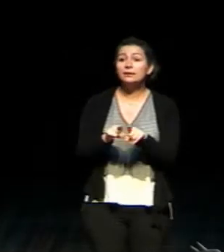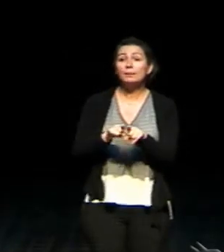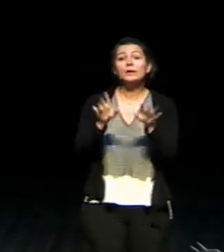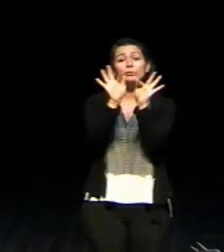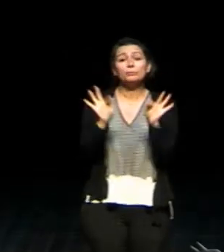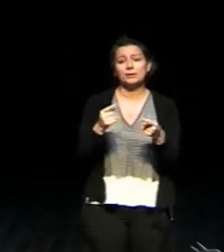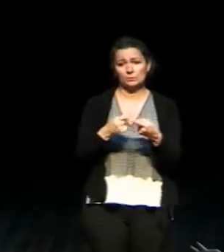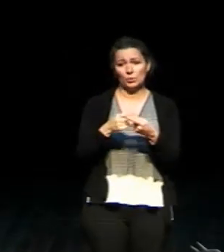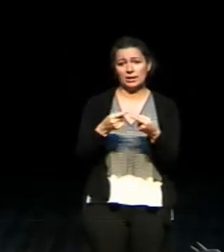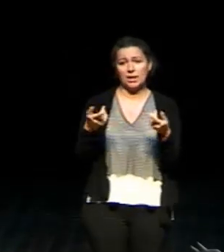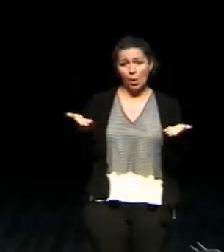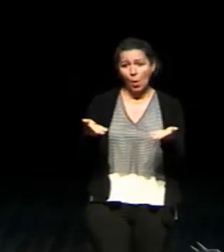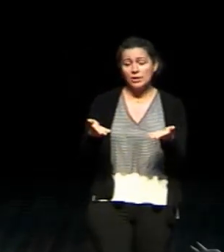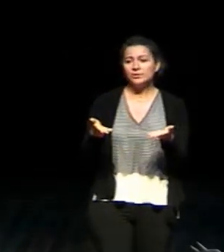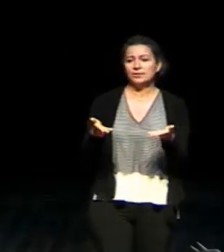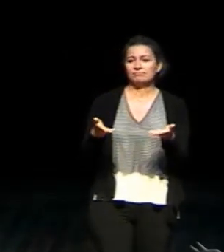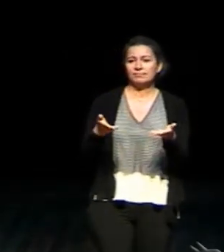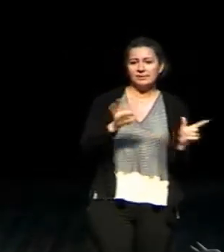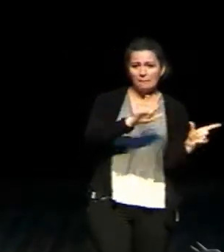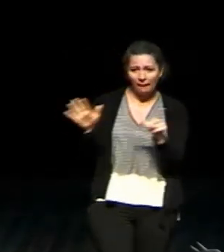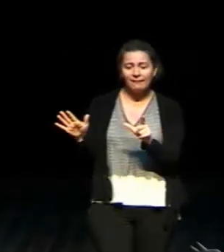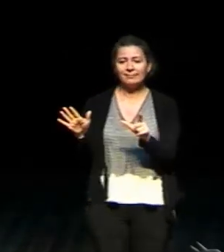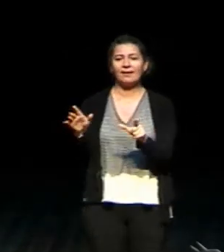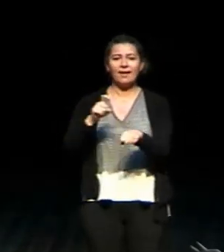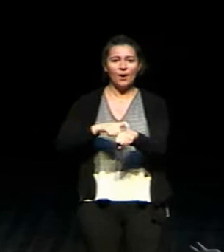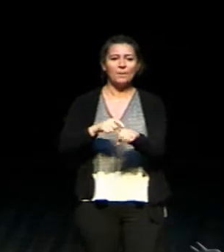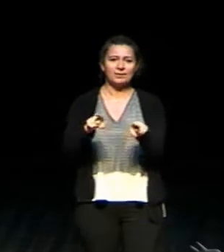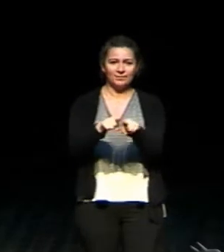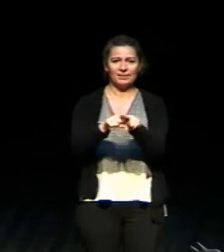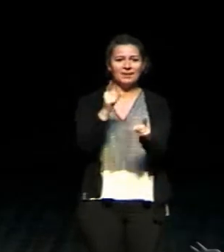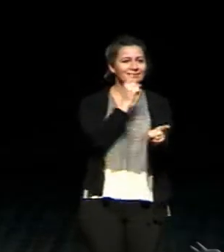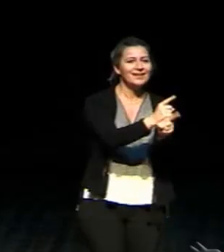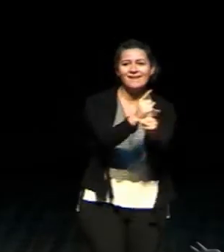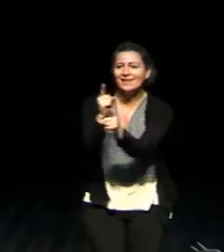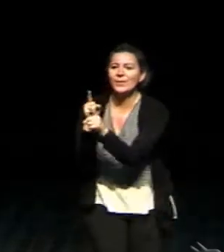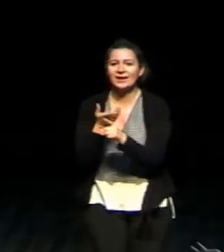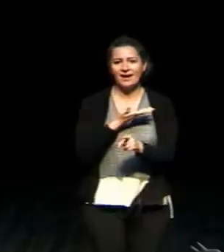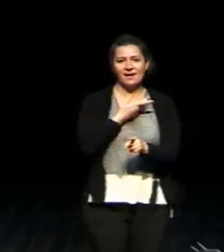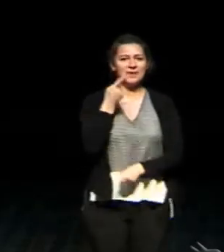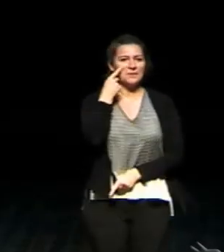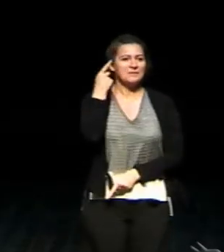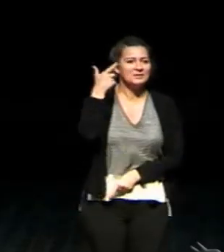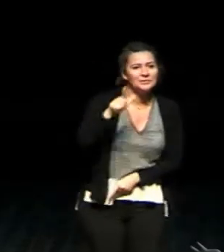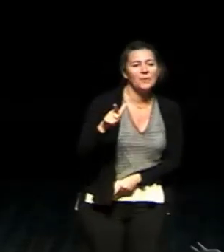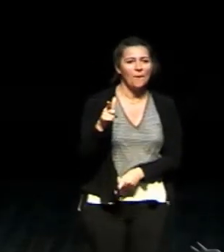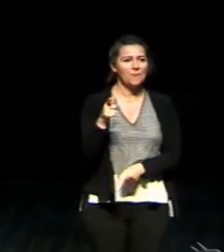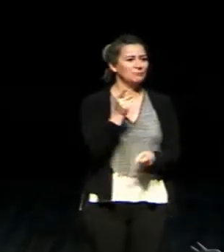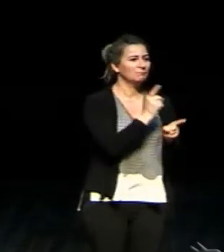certo. Eu estou muito feliz porque esta é uma semana importante, é um momento